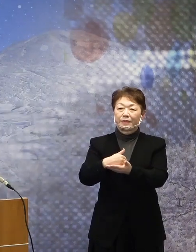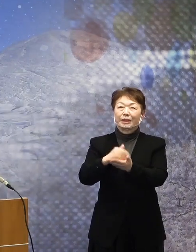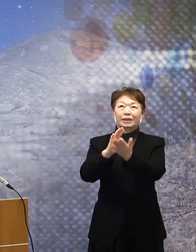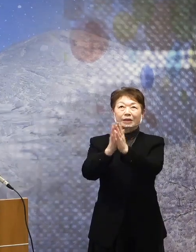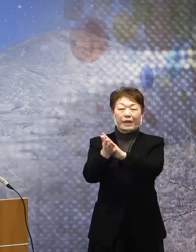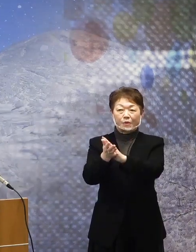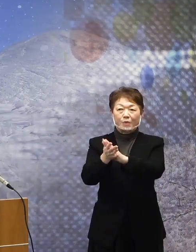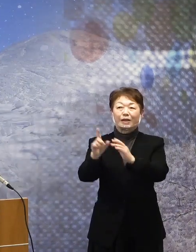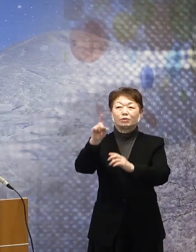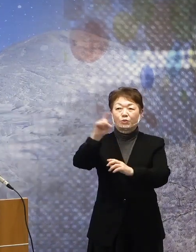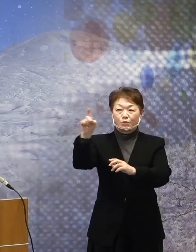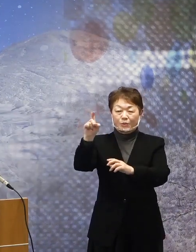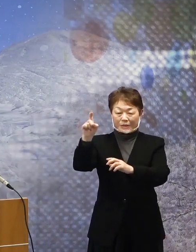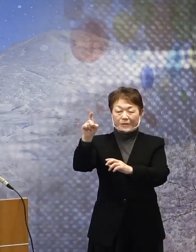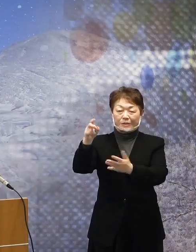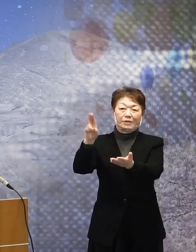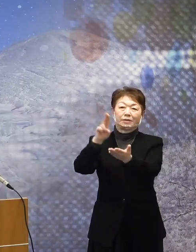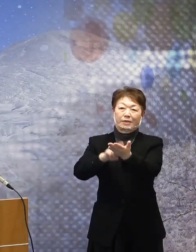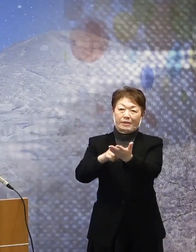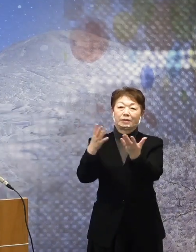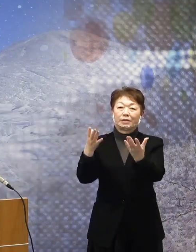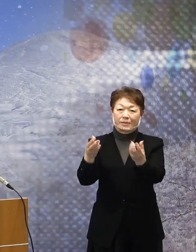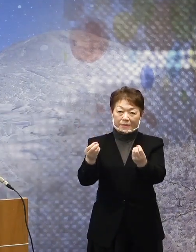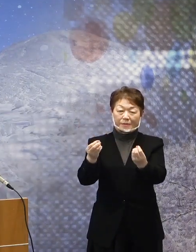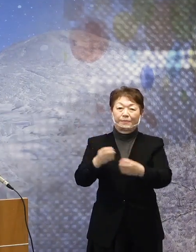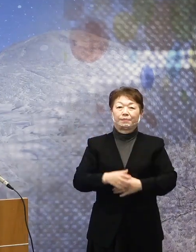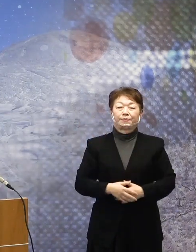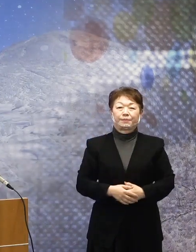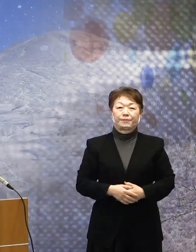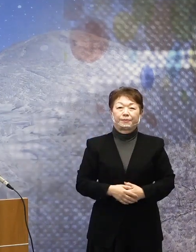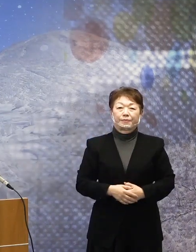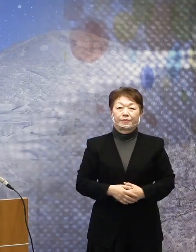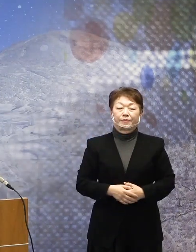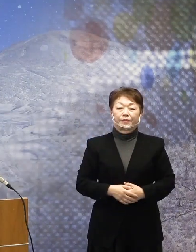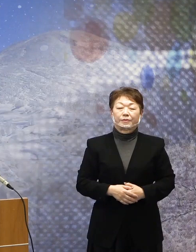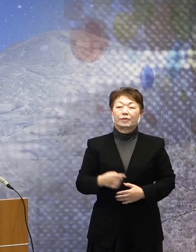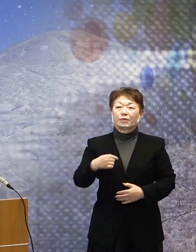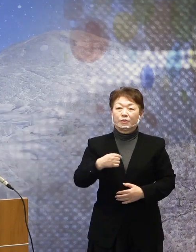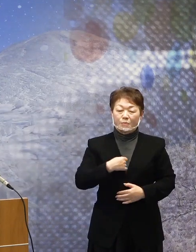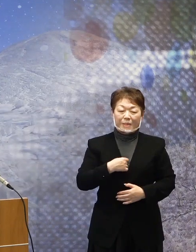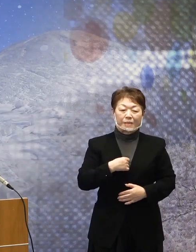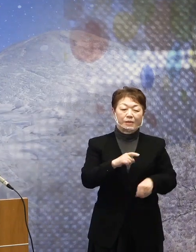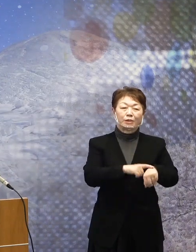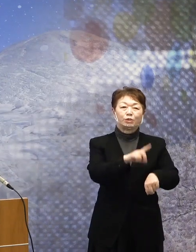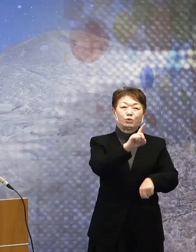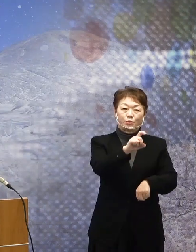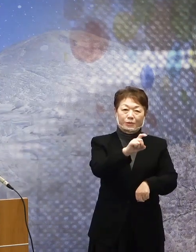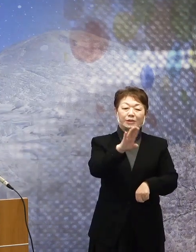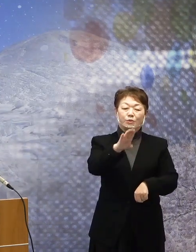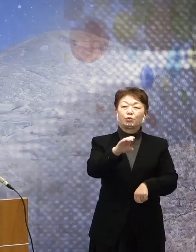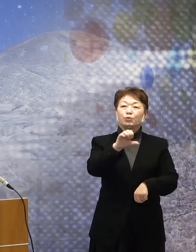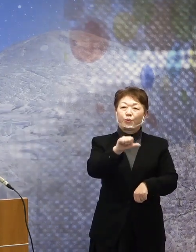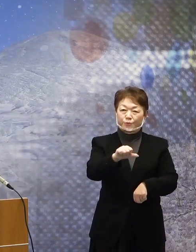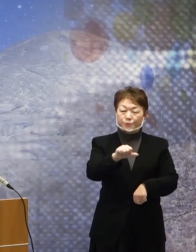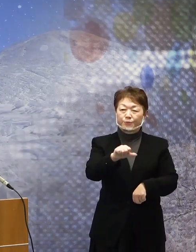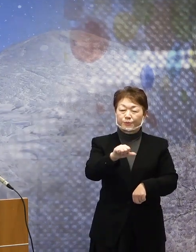で10時に決定、最終決定をされて、それで私どもに10時45分私が直接